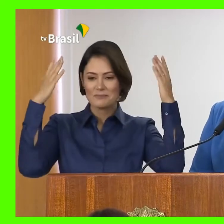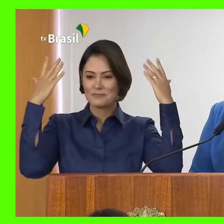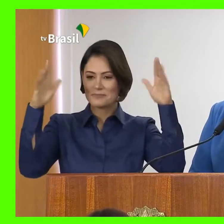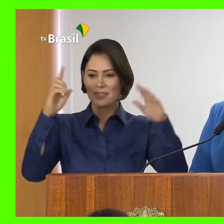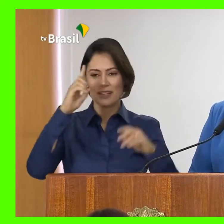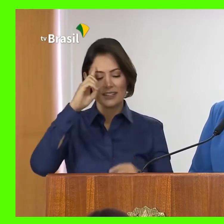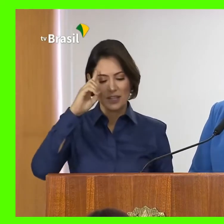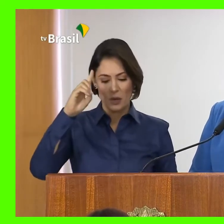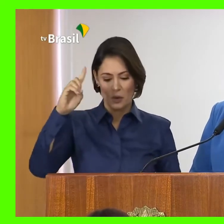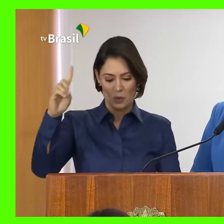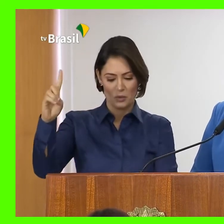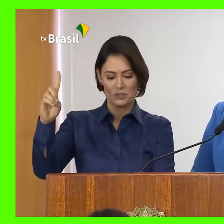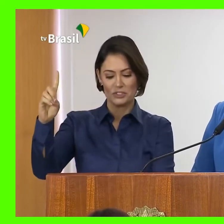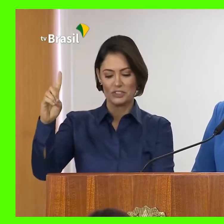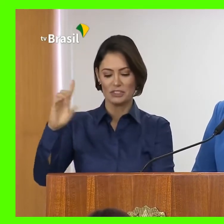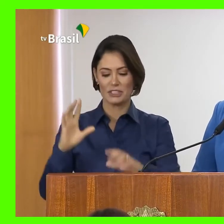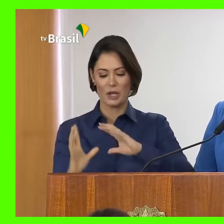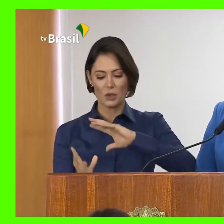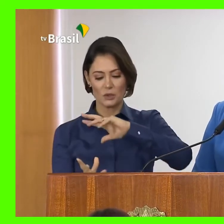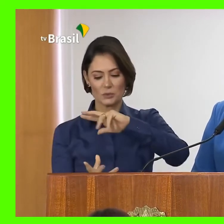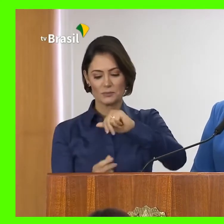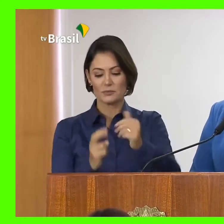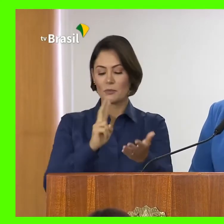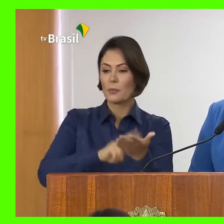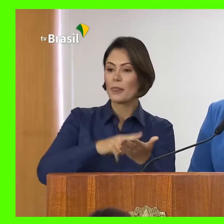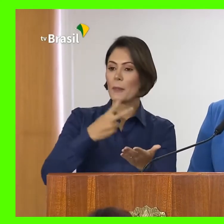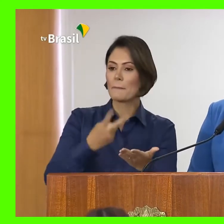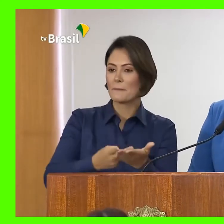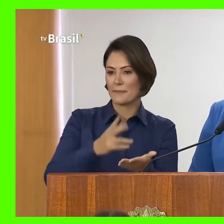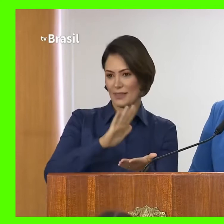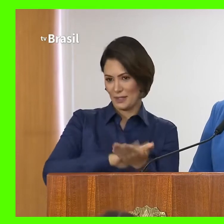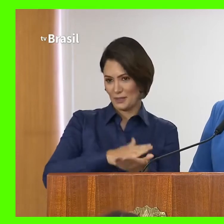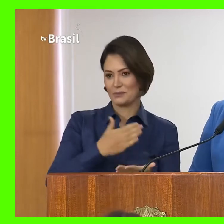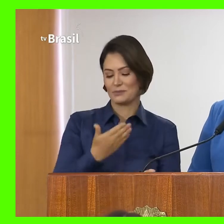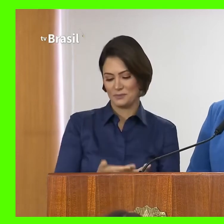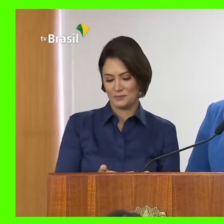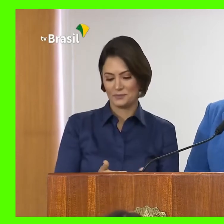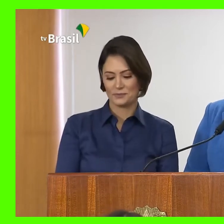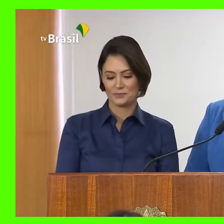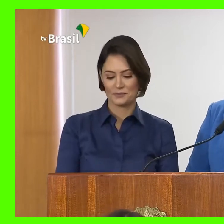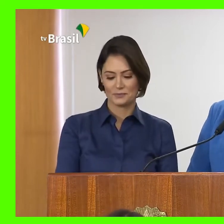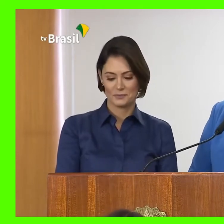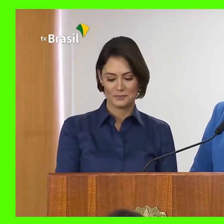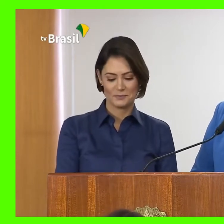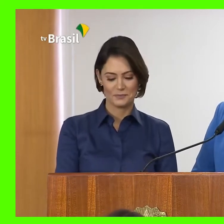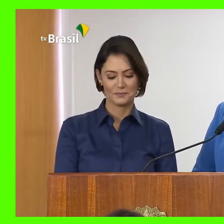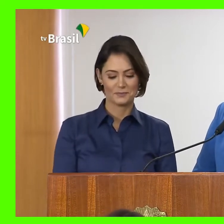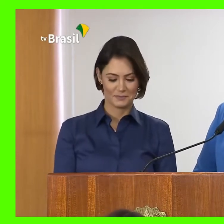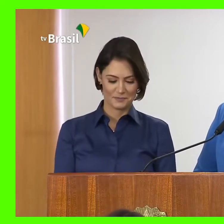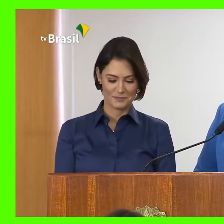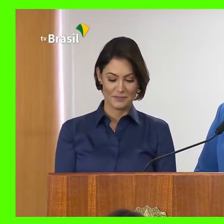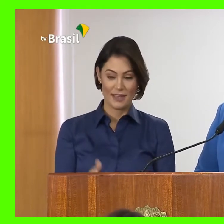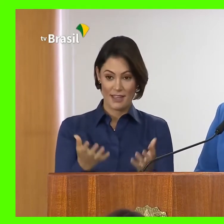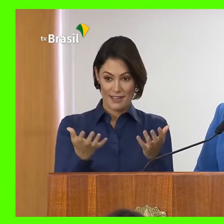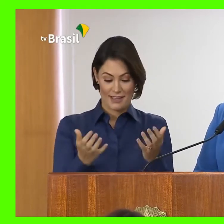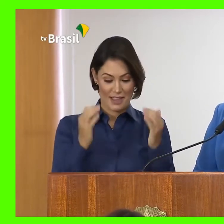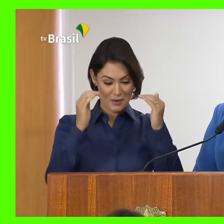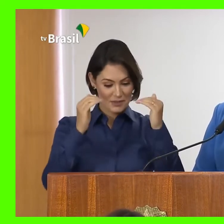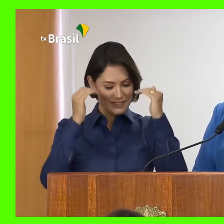Quero enaltecer. Hoje comemora-se o Dia Mundial do Tradutor e Intérprete.